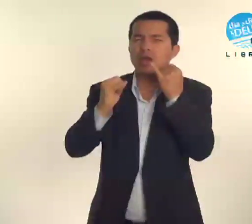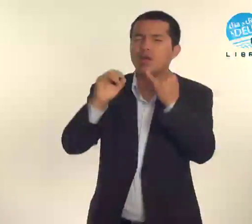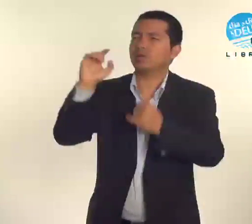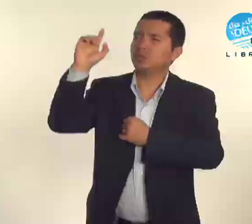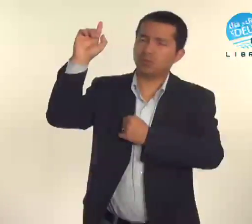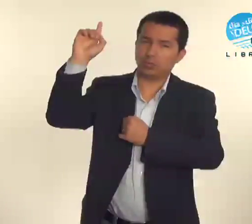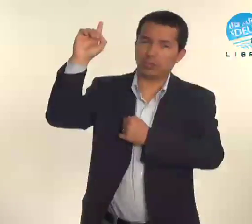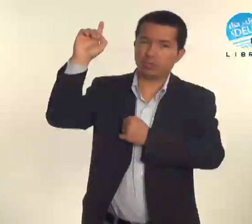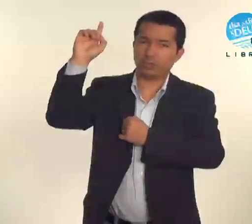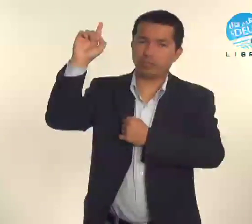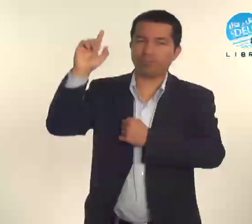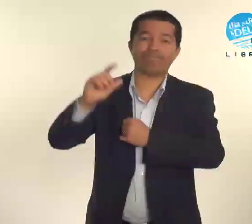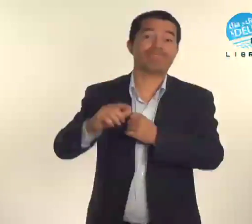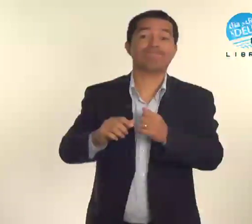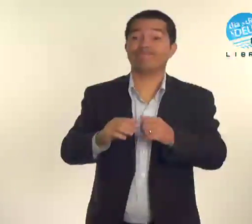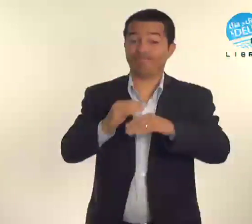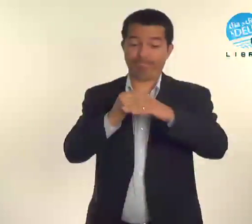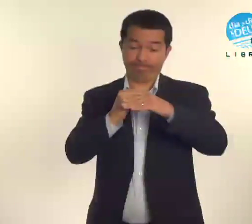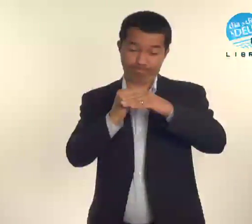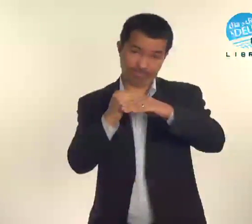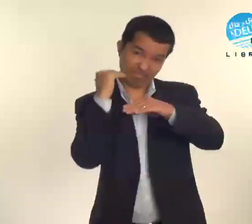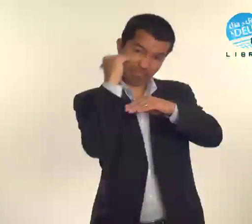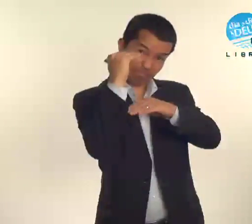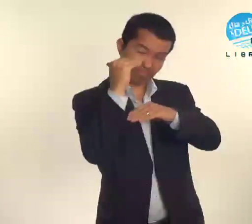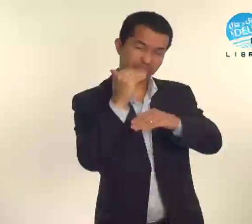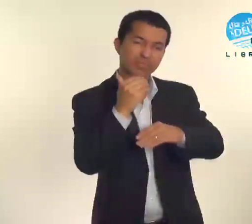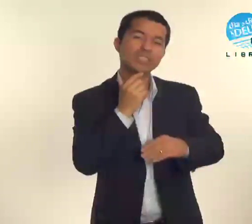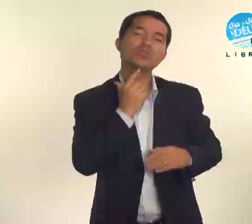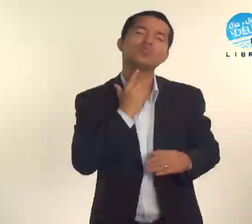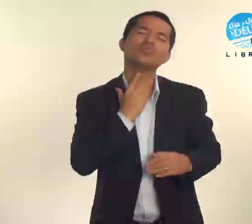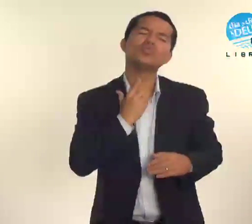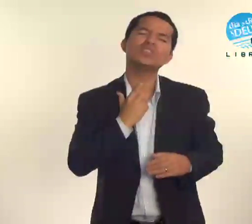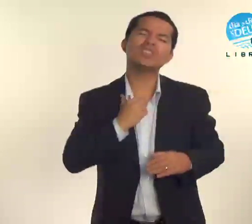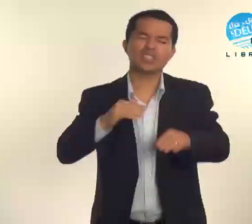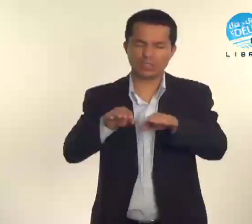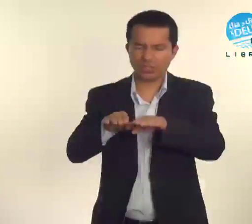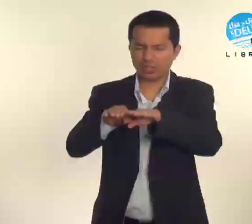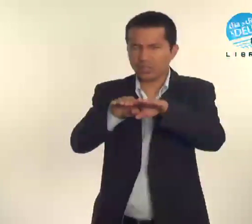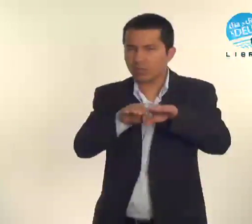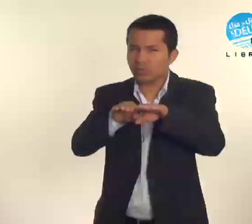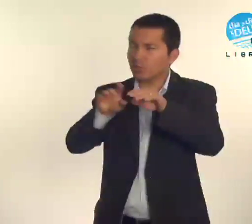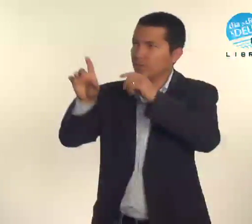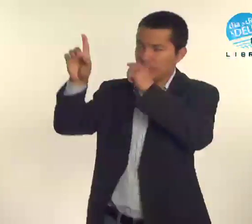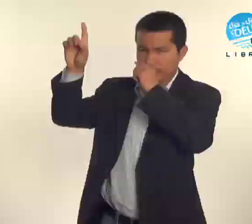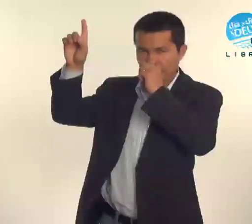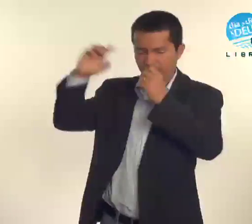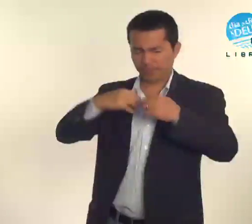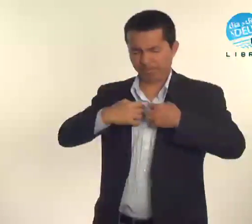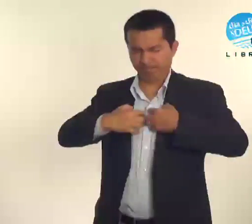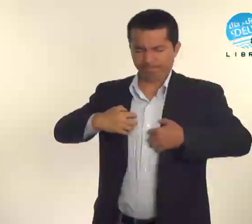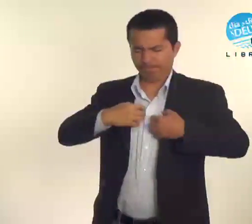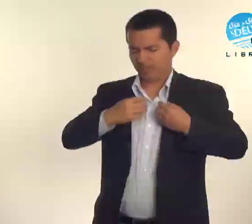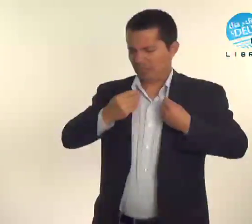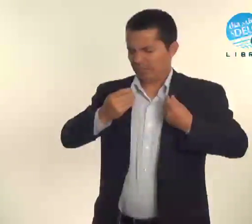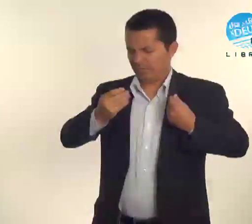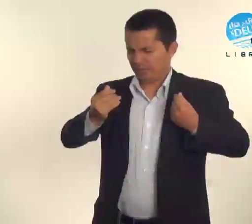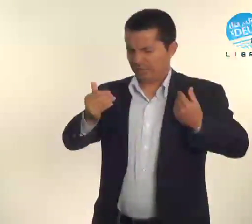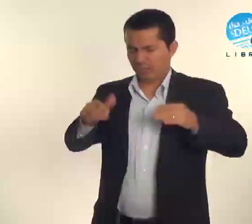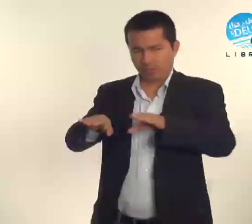Deus? Aquilo que vai além da nossa alma, que é a nossa vontade, nossas emoções, mas algo de Deus que